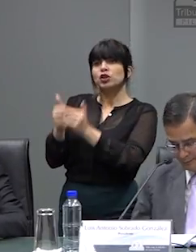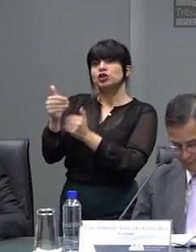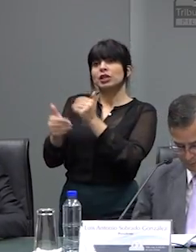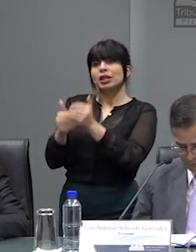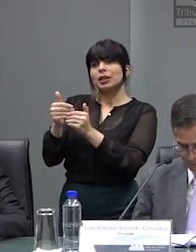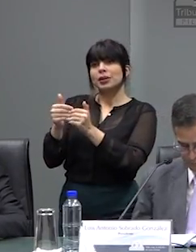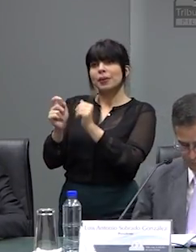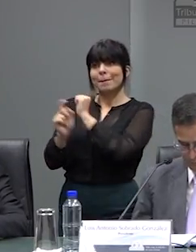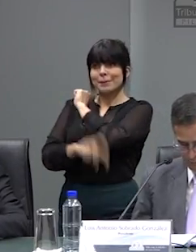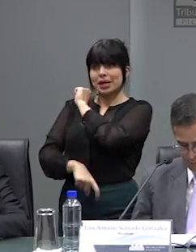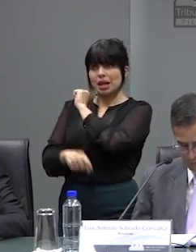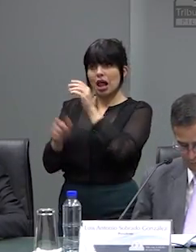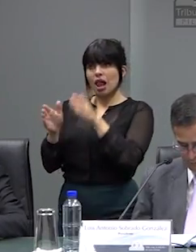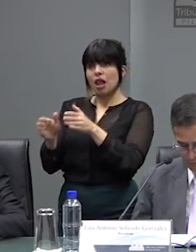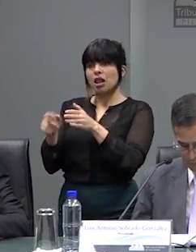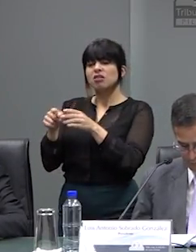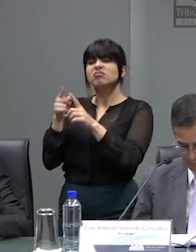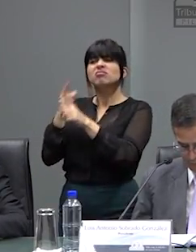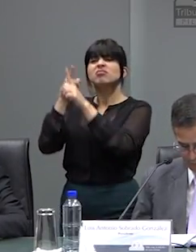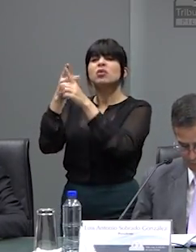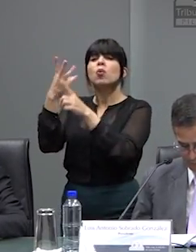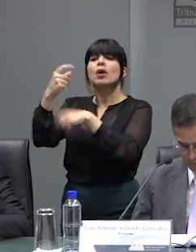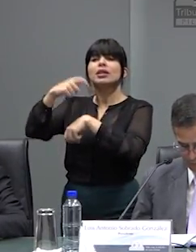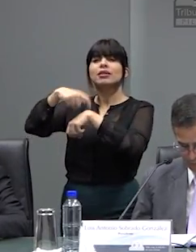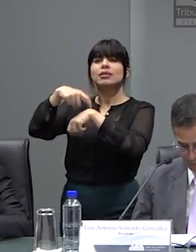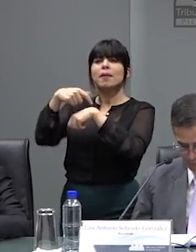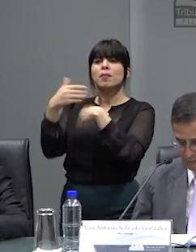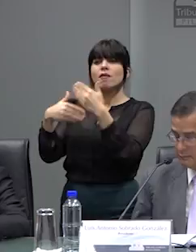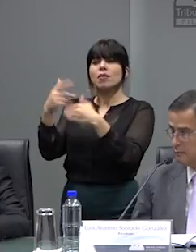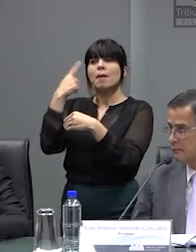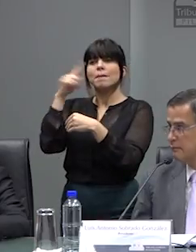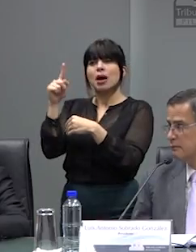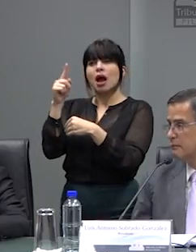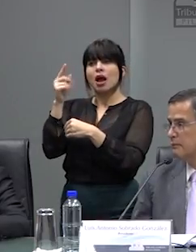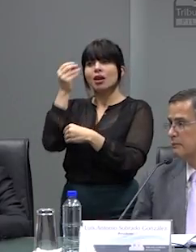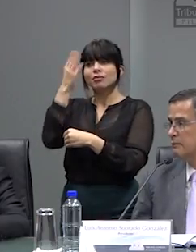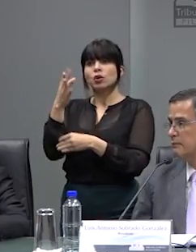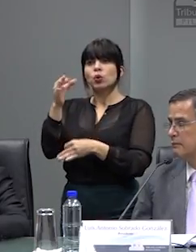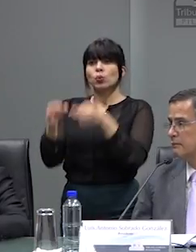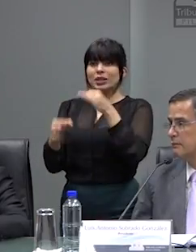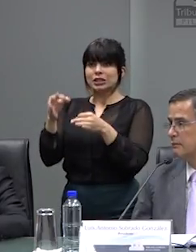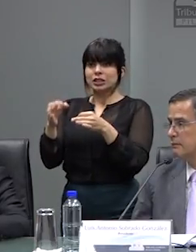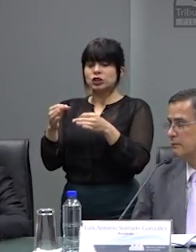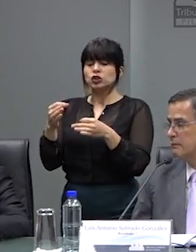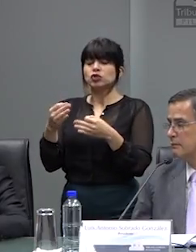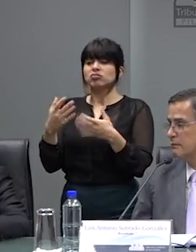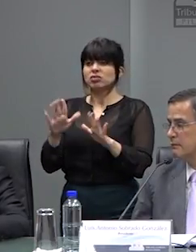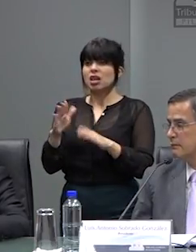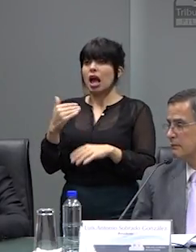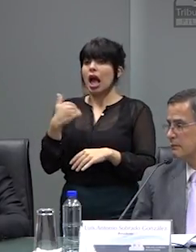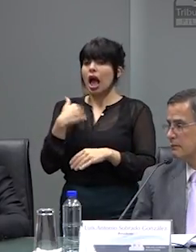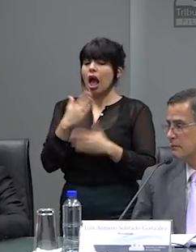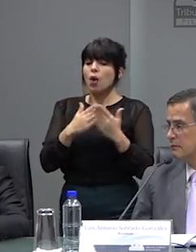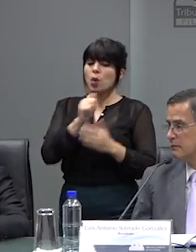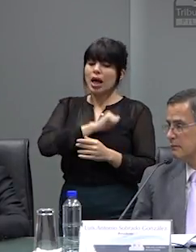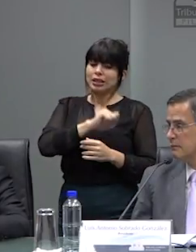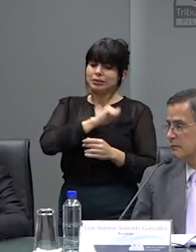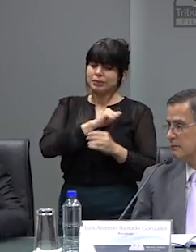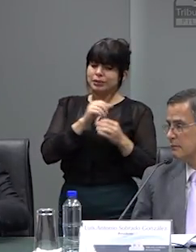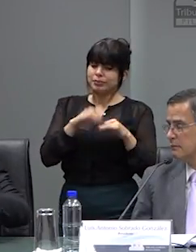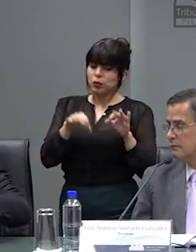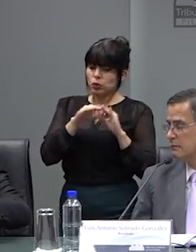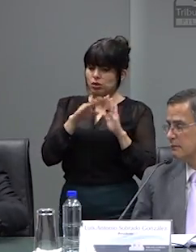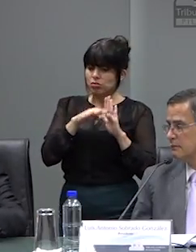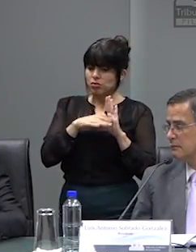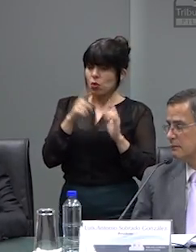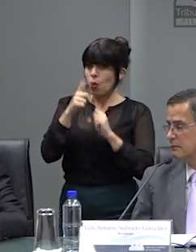procedimiento penal en cuanto a los tiempos de eficiencia para los señalamientos de juicios. Hemos tenido aspectos muy relevantes de